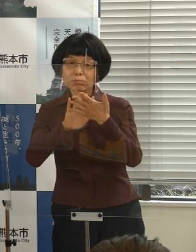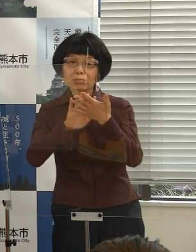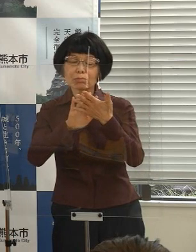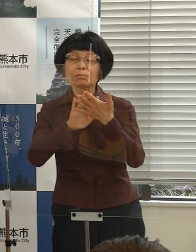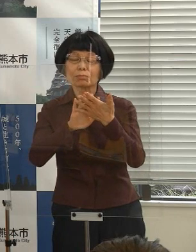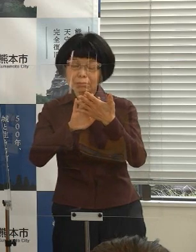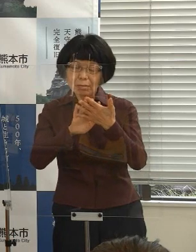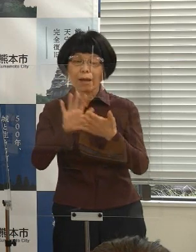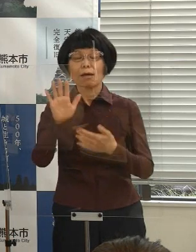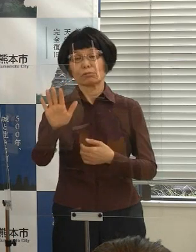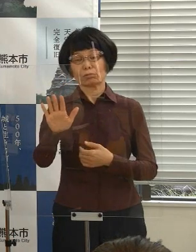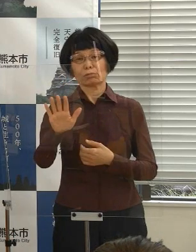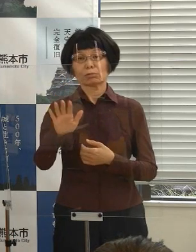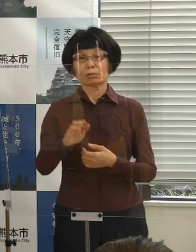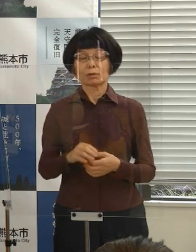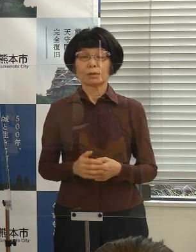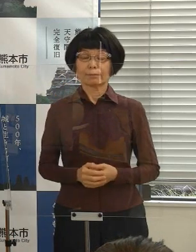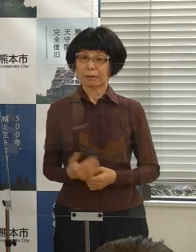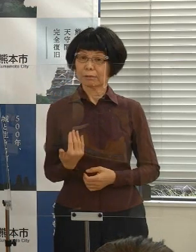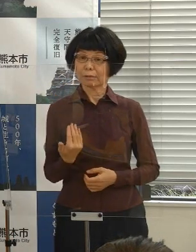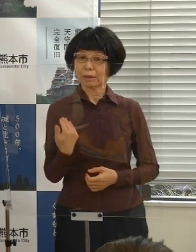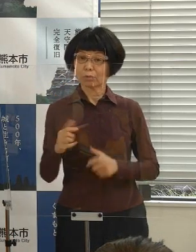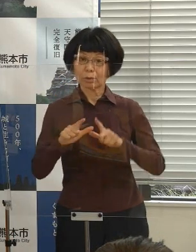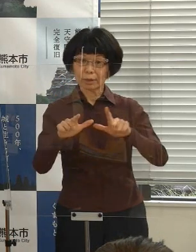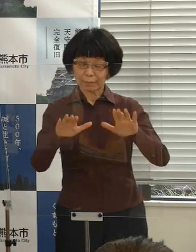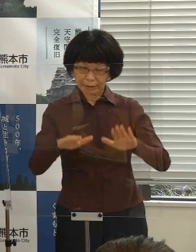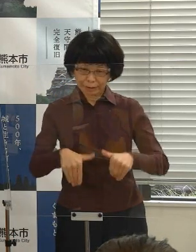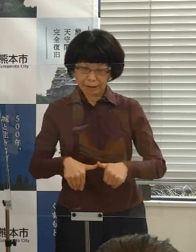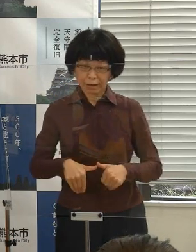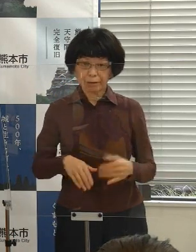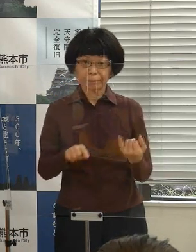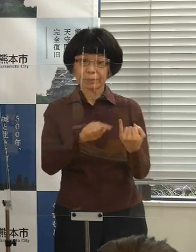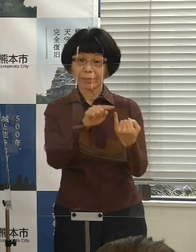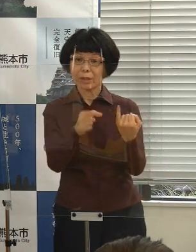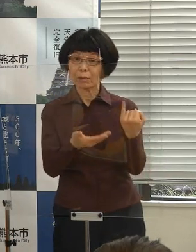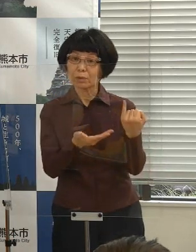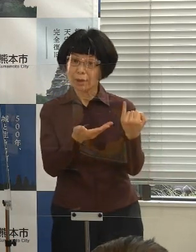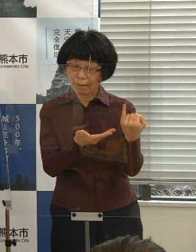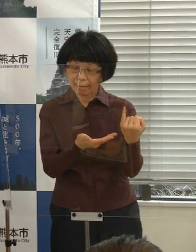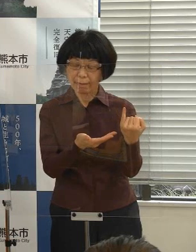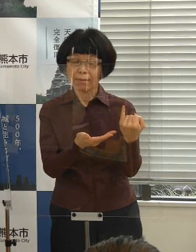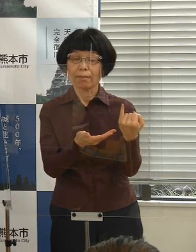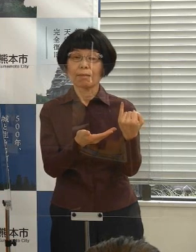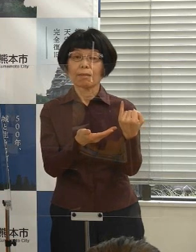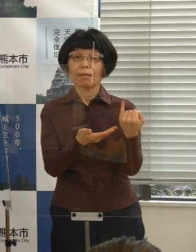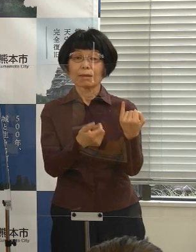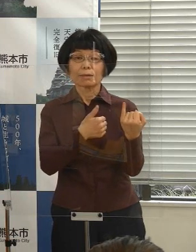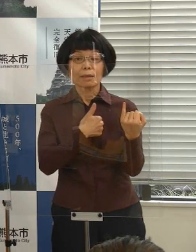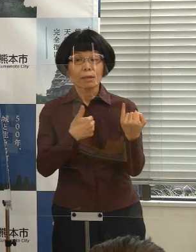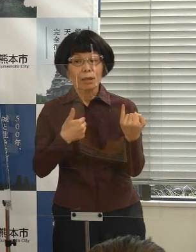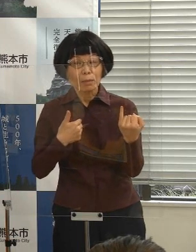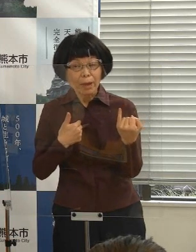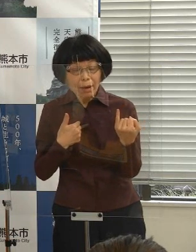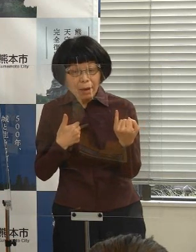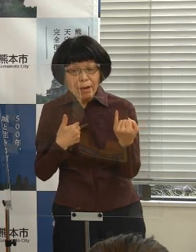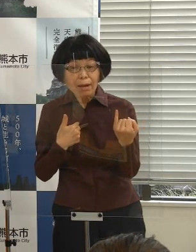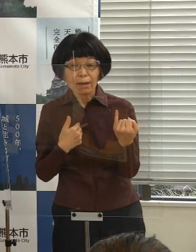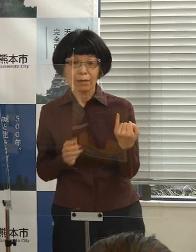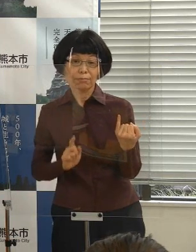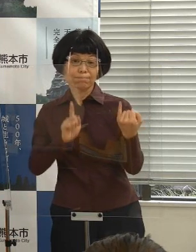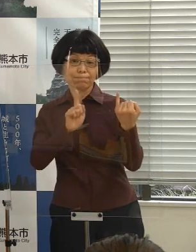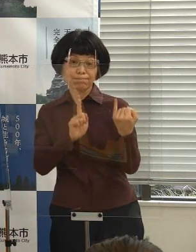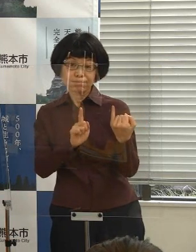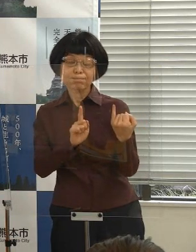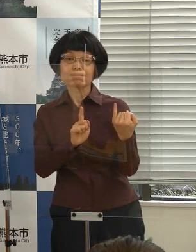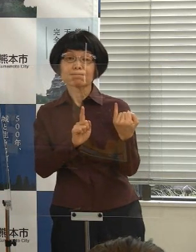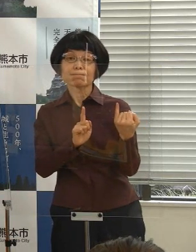ので、先ほど申し上げたように、この妊婦さんとですね、できれば直接コンタクトを取らせていただい